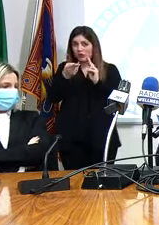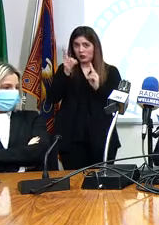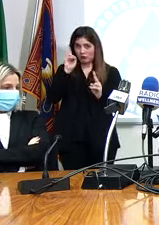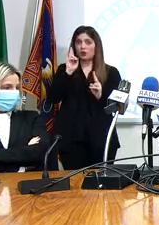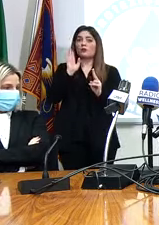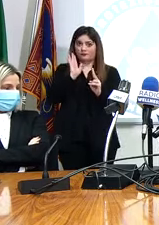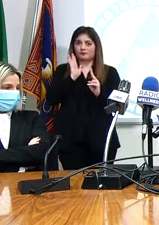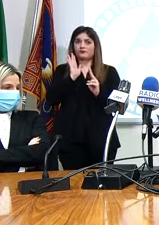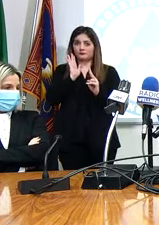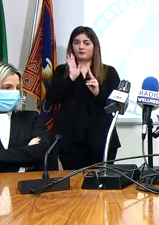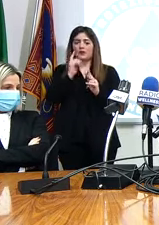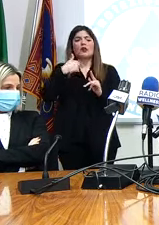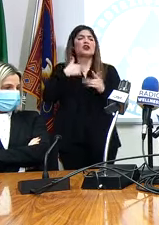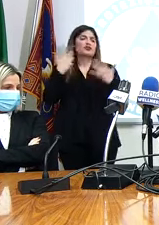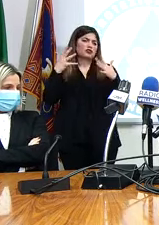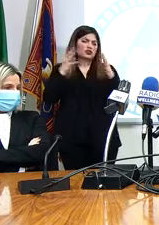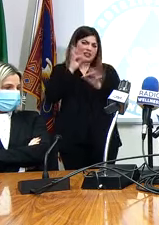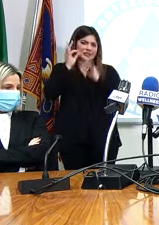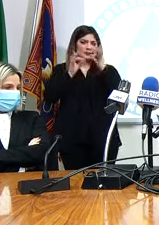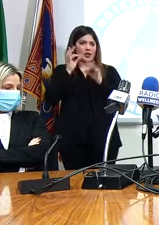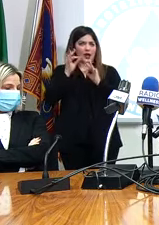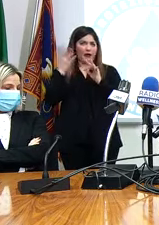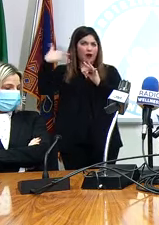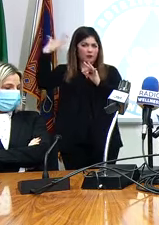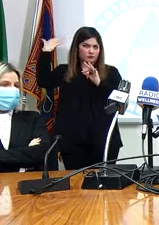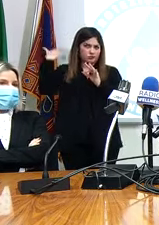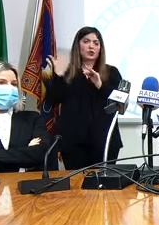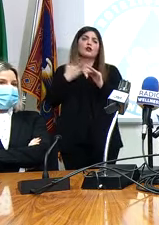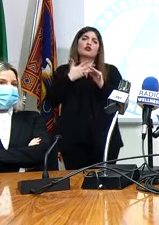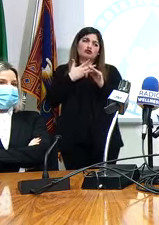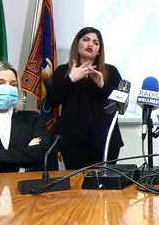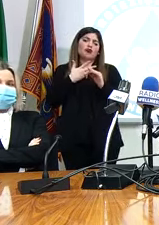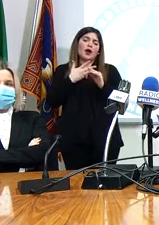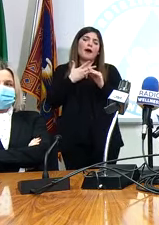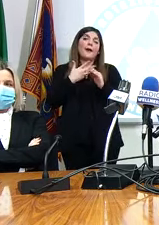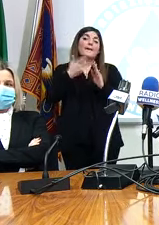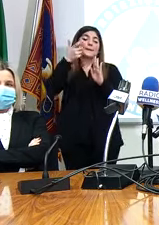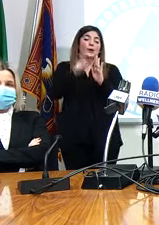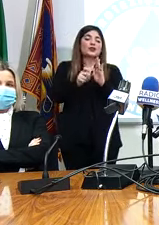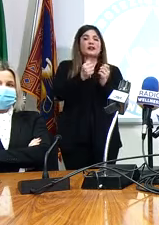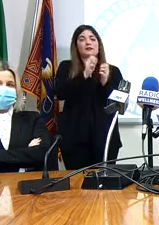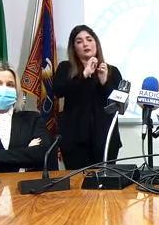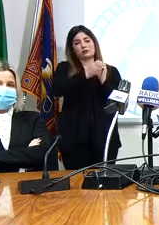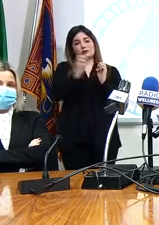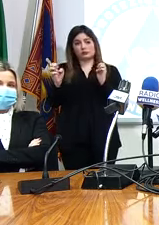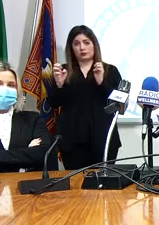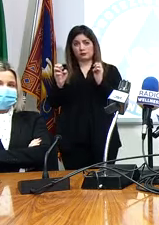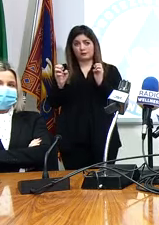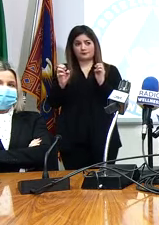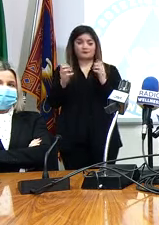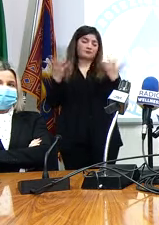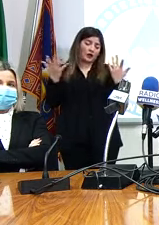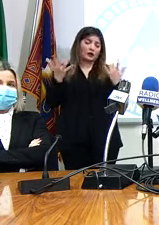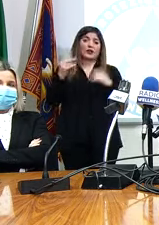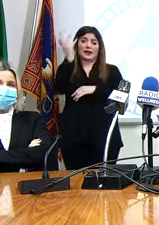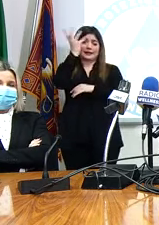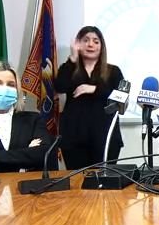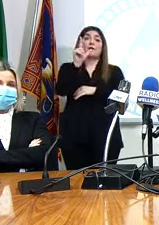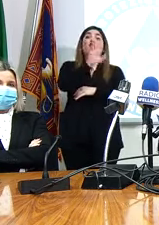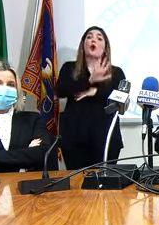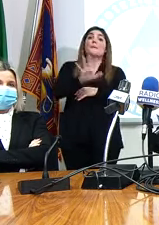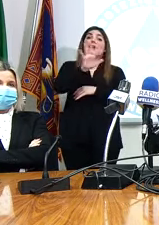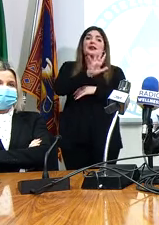anche spiegato le ragioni, a parte quella sociologica demografica, che la Lombardia è un'area metropolitana, noi